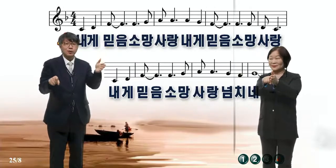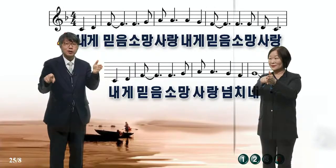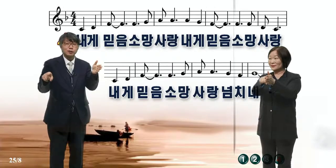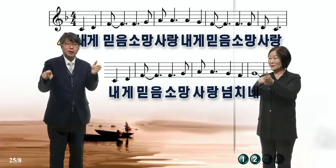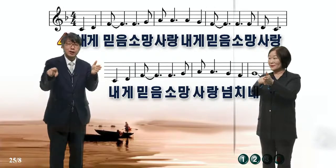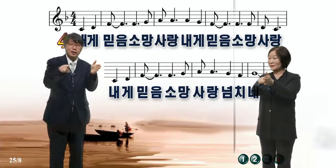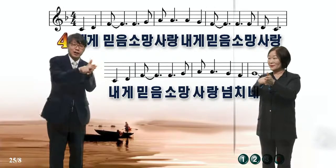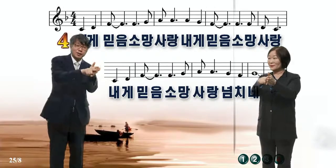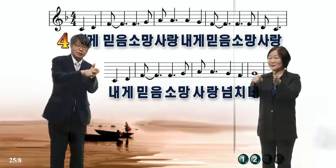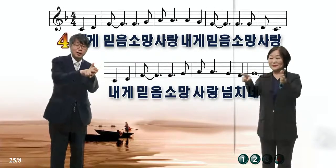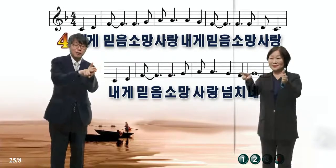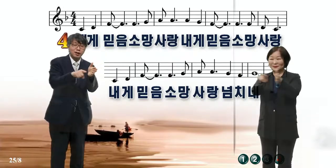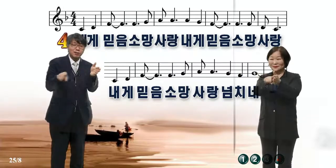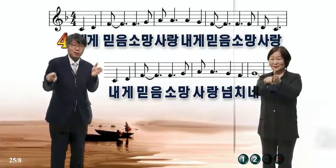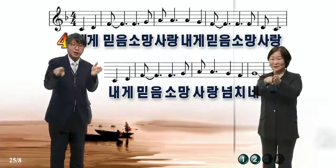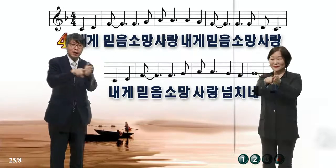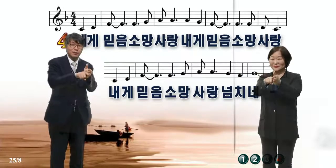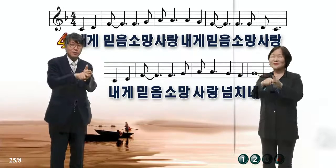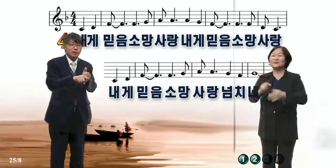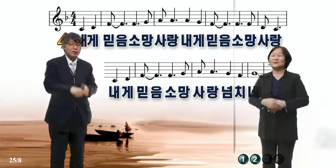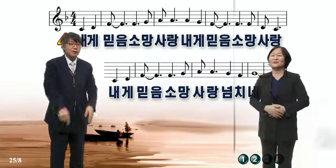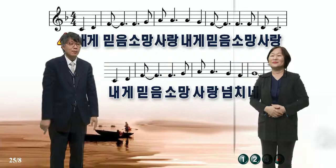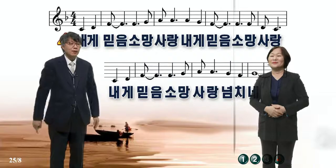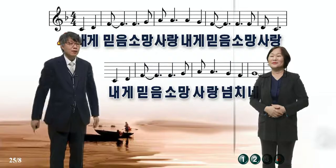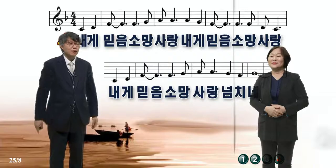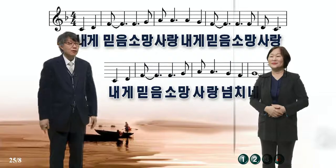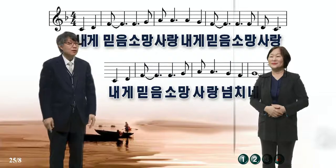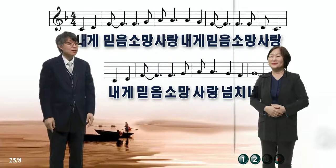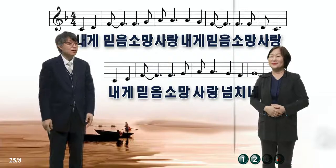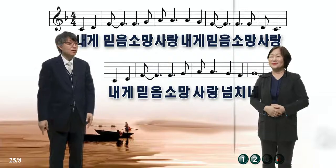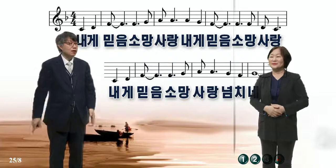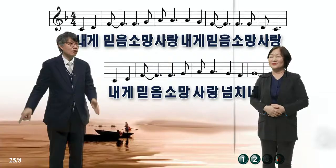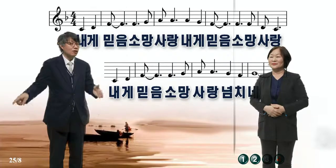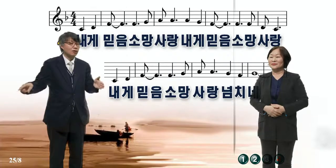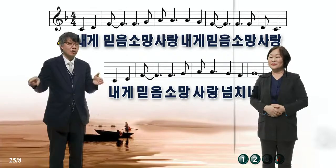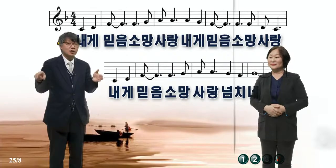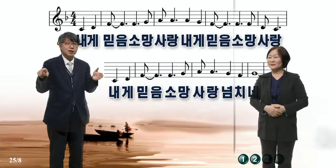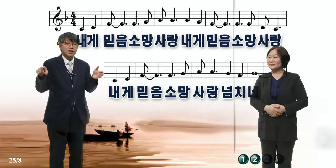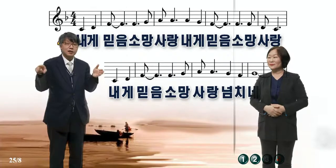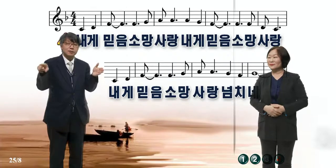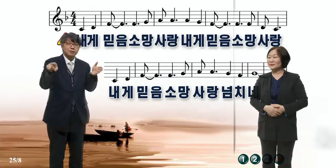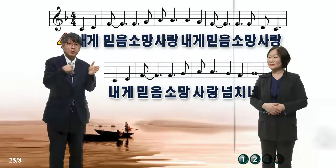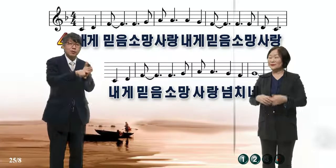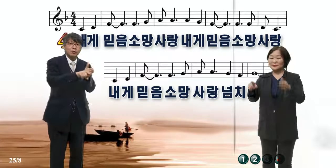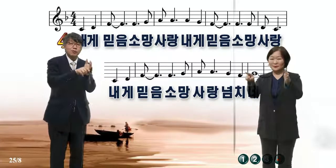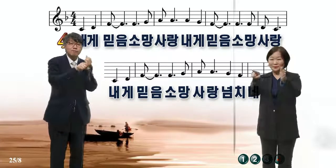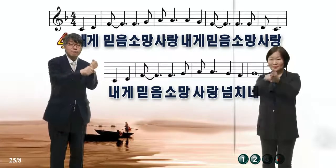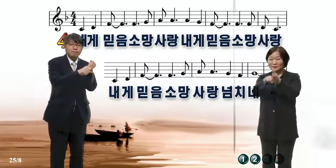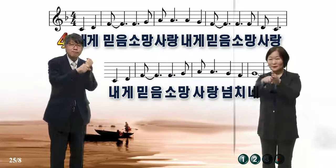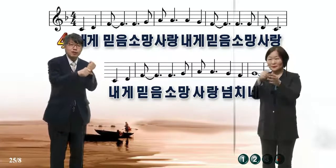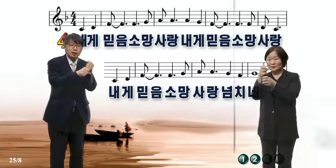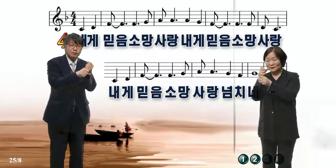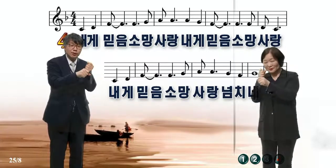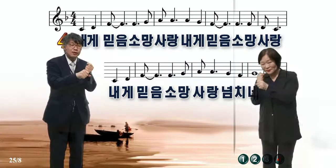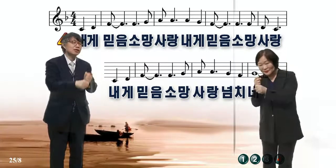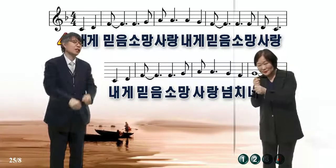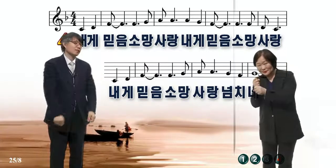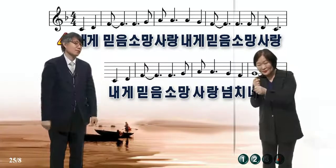이거보다는 우리가 이렇게 딱 갖다 붙는 겁니다. 믿다. 그 다음에 의지하다 이렇게 의지하다는 믿고 붙잡으면 의지하다입니다.